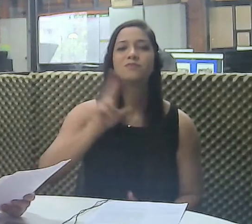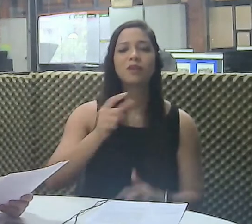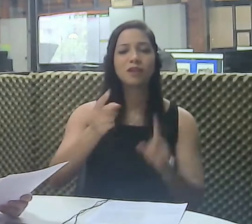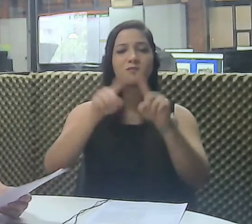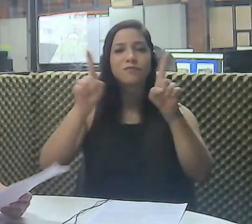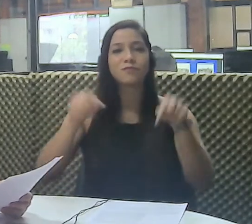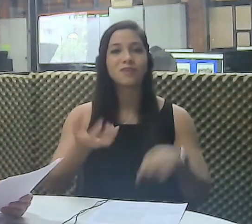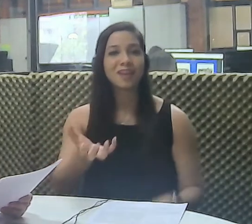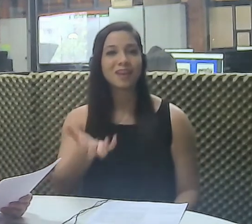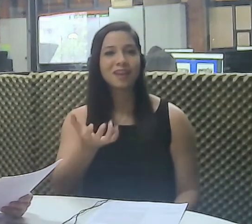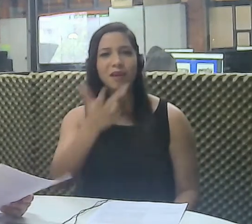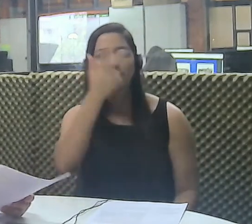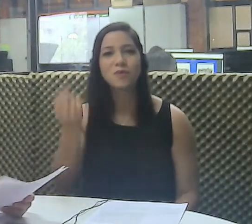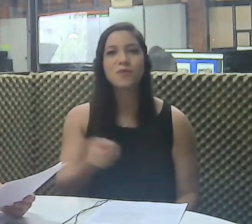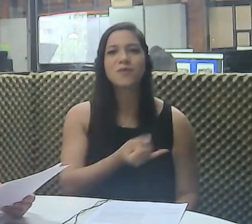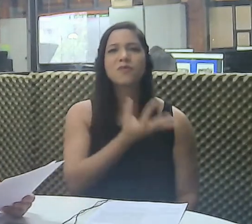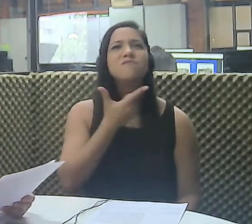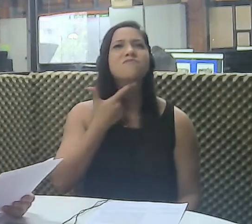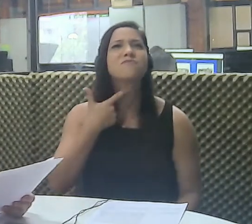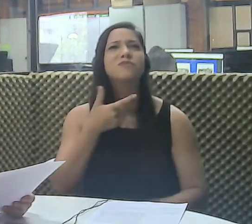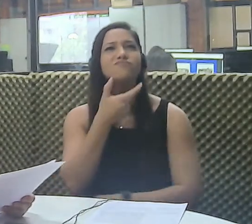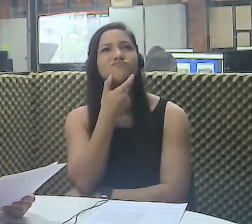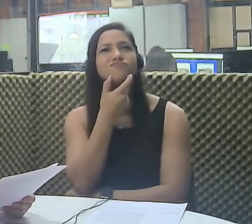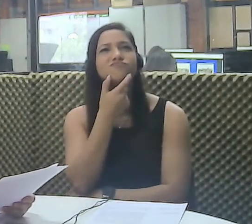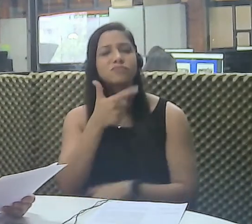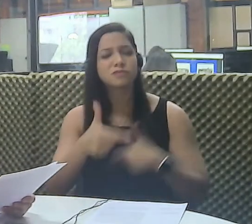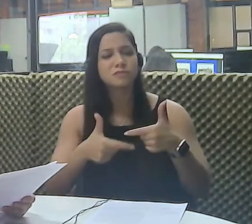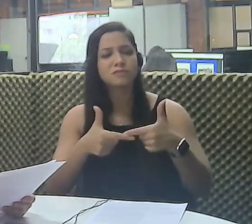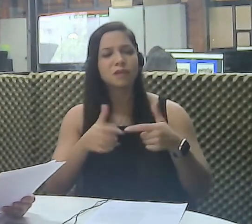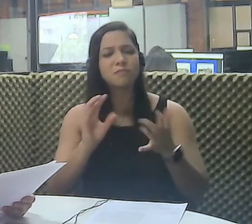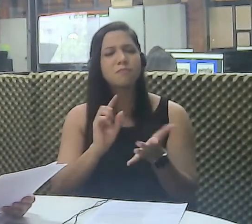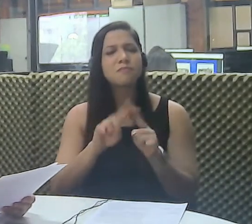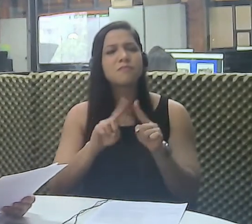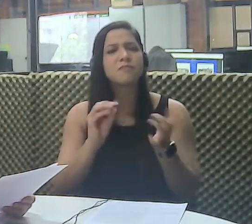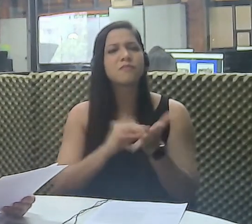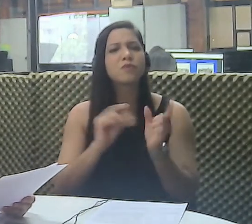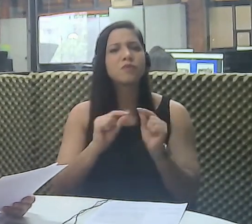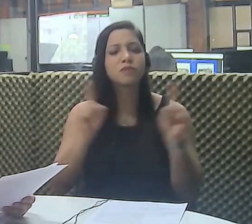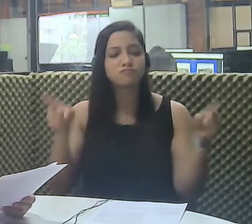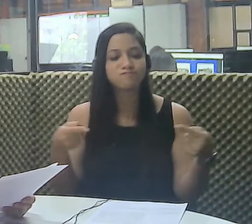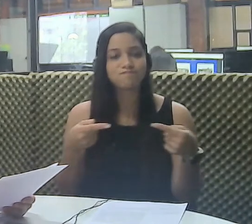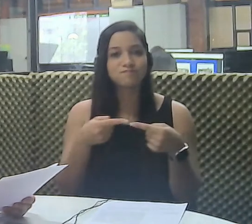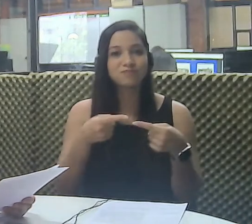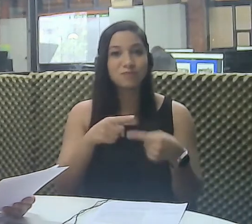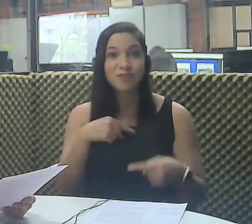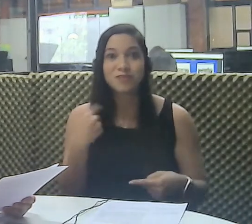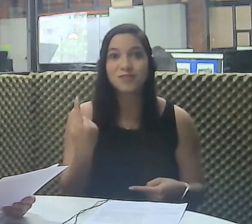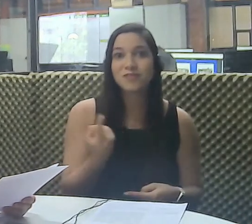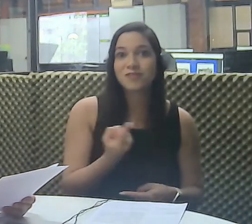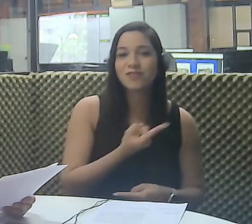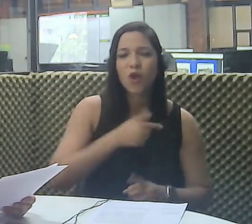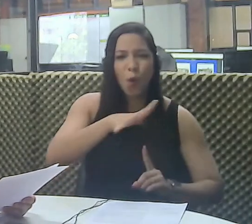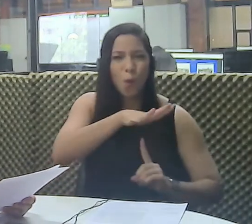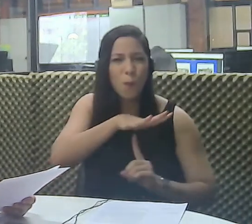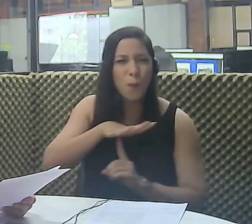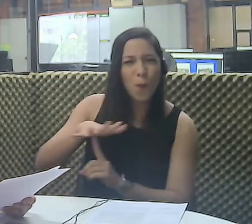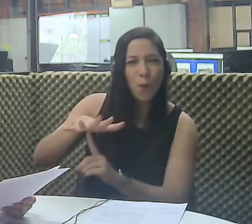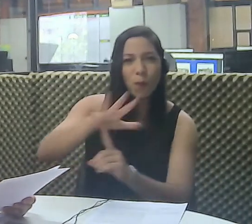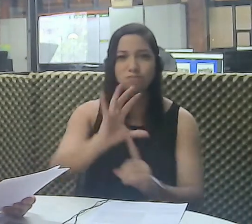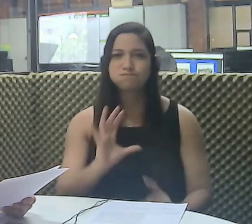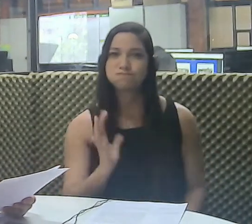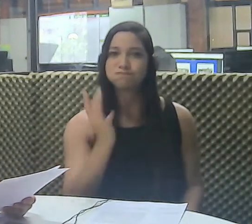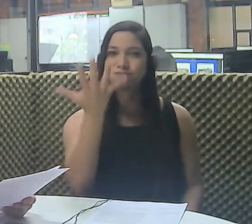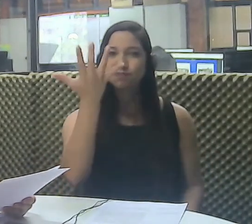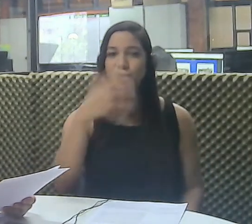colaborador e muita gente boa querendo trabalhar Faltava só encontrar e isso vai acontecer no mega feirão de